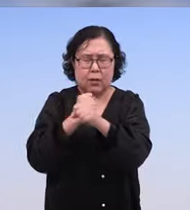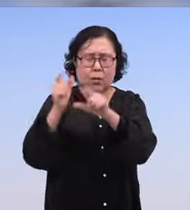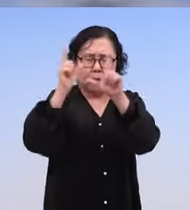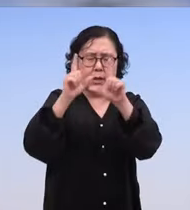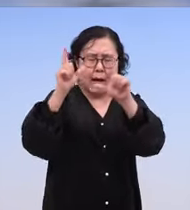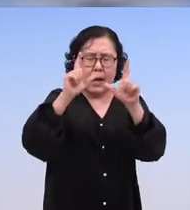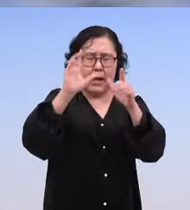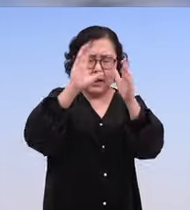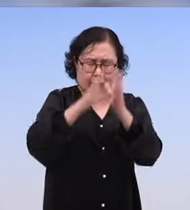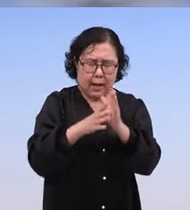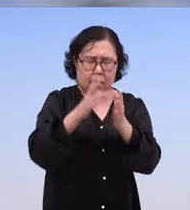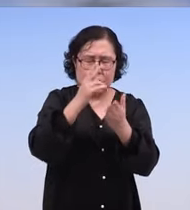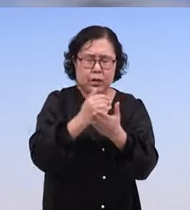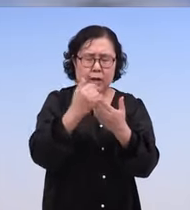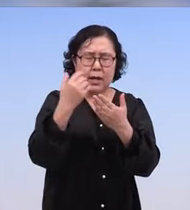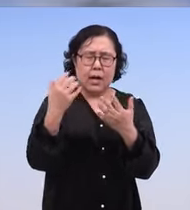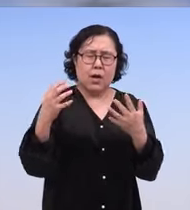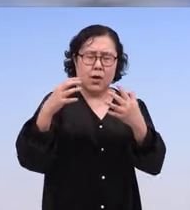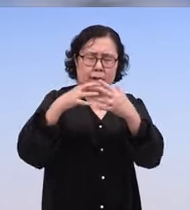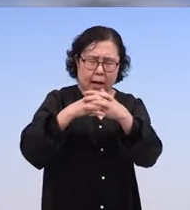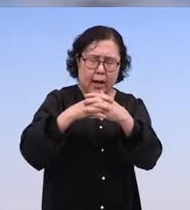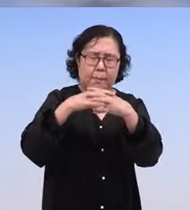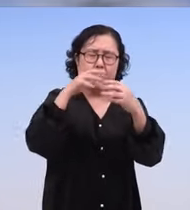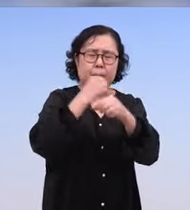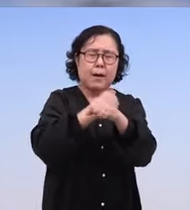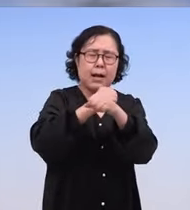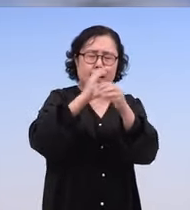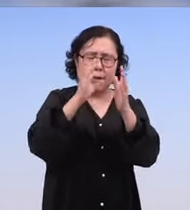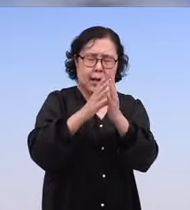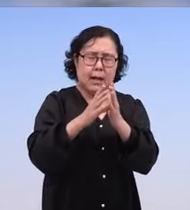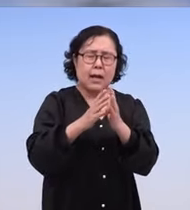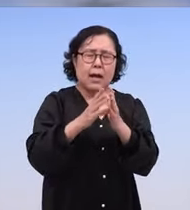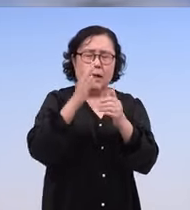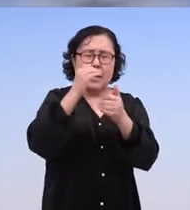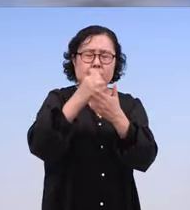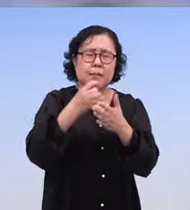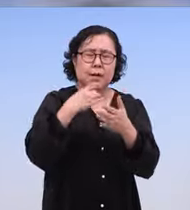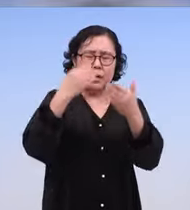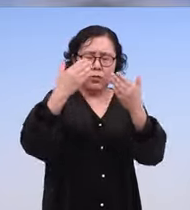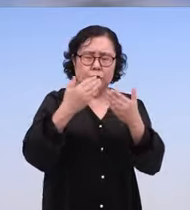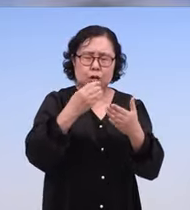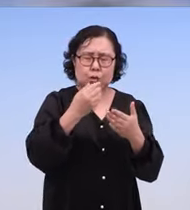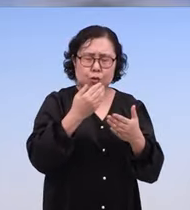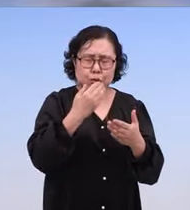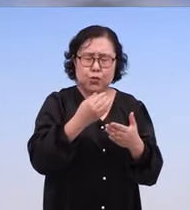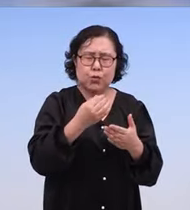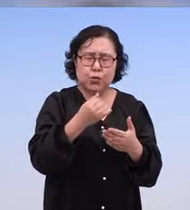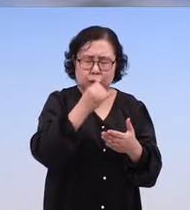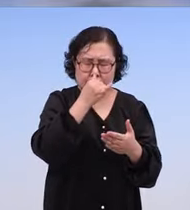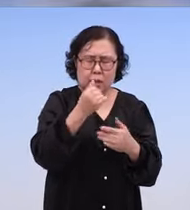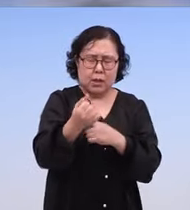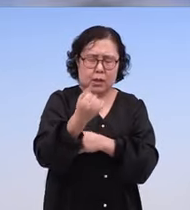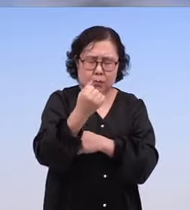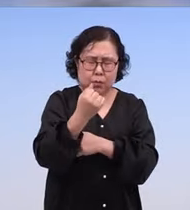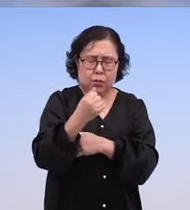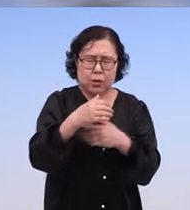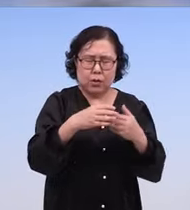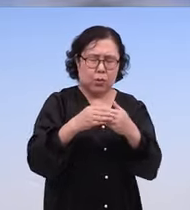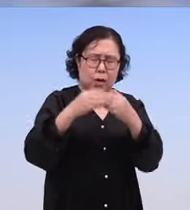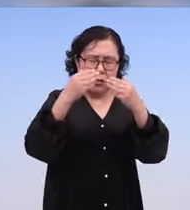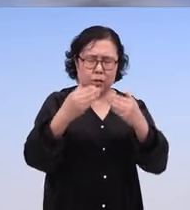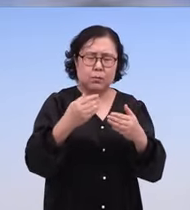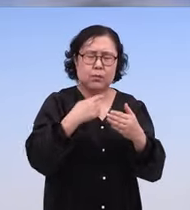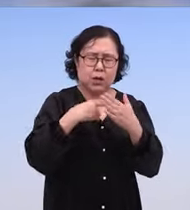그분과 연합할 때에 그분이 내게 없는 하나님만이 주시는 힘으로 인도해 주신다는 것을